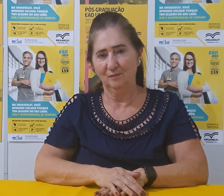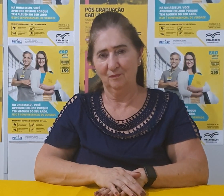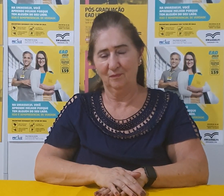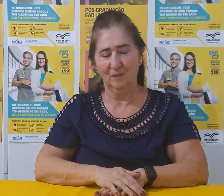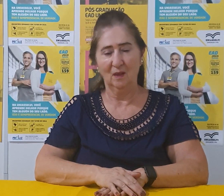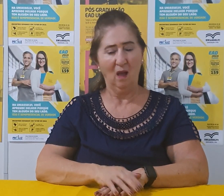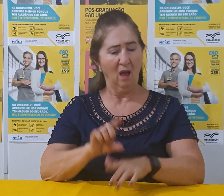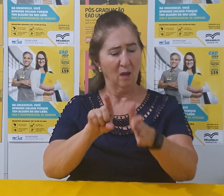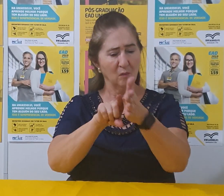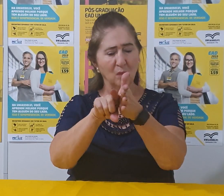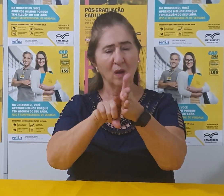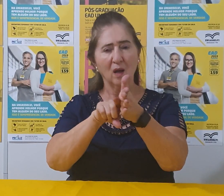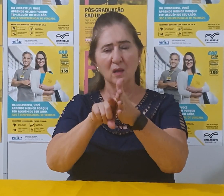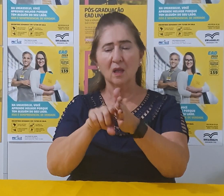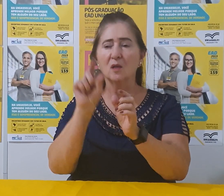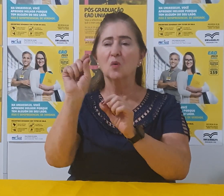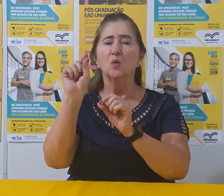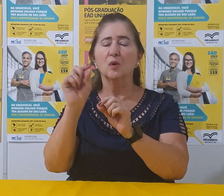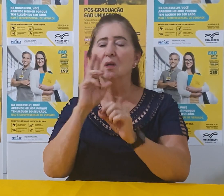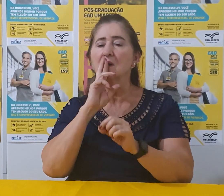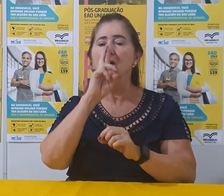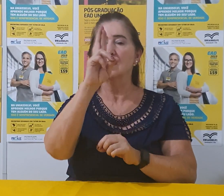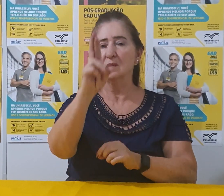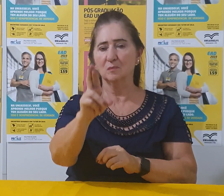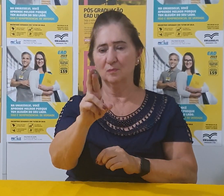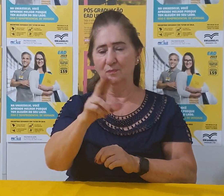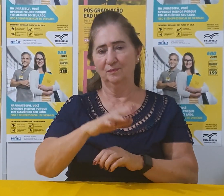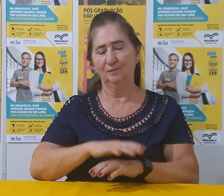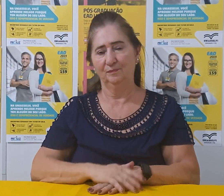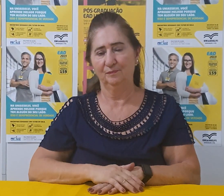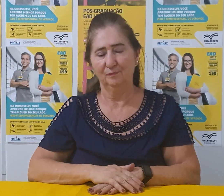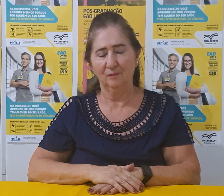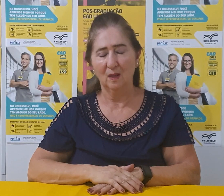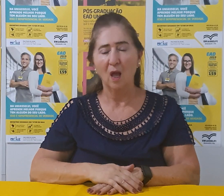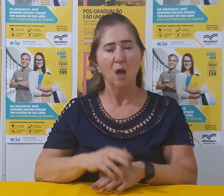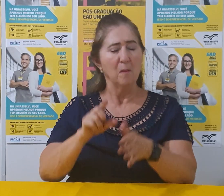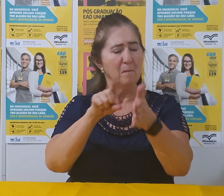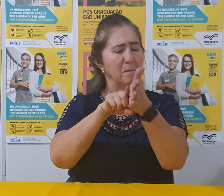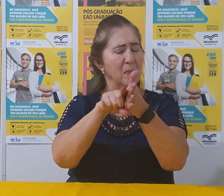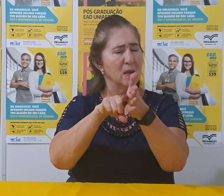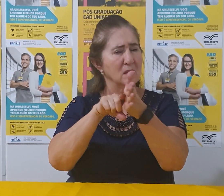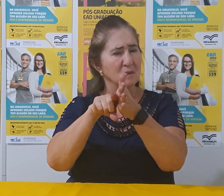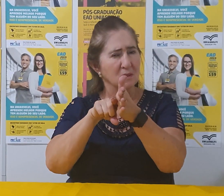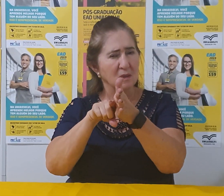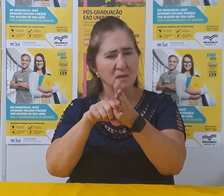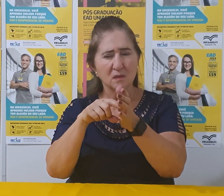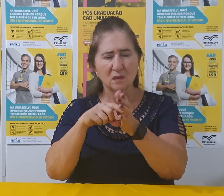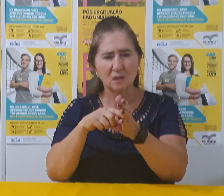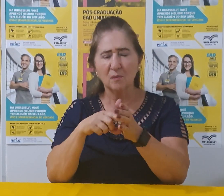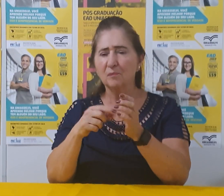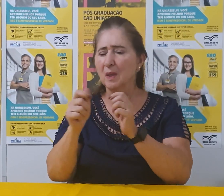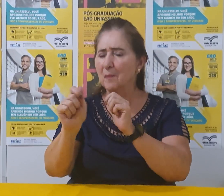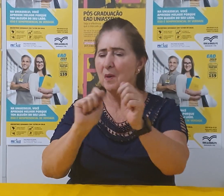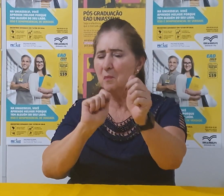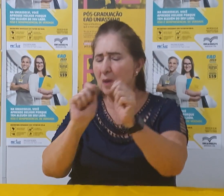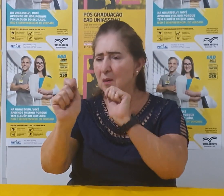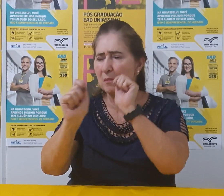Análise e discussão dos resultados. A pesquisa de campo se deu através de entrevistas